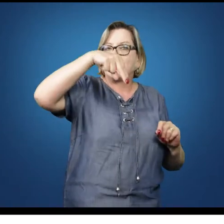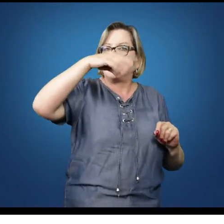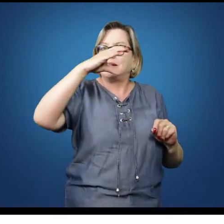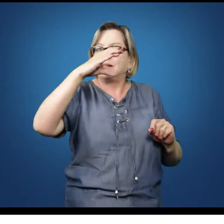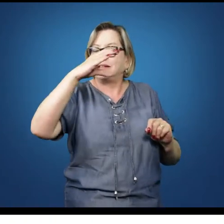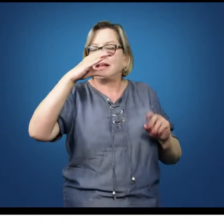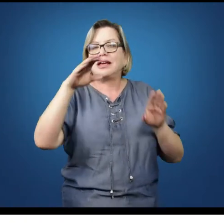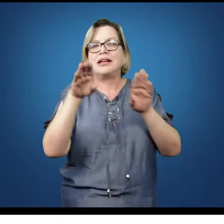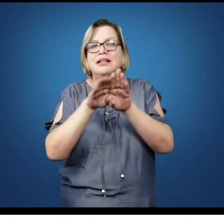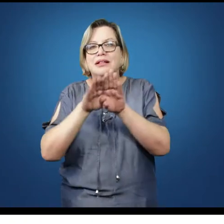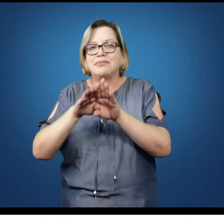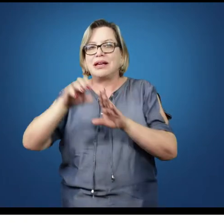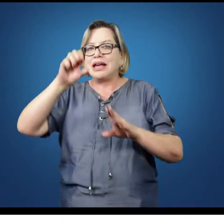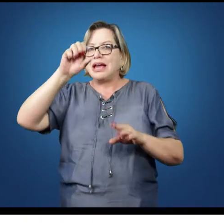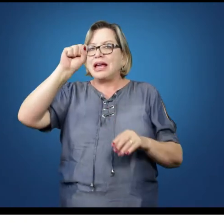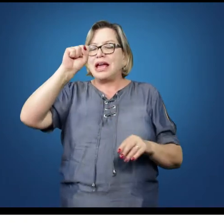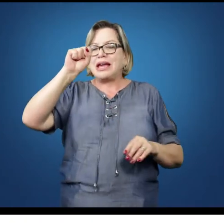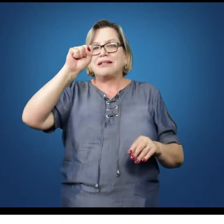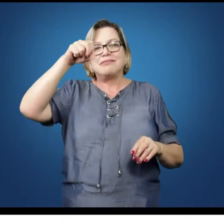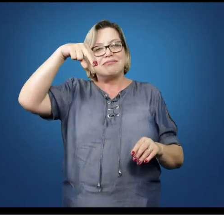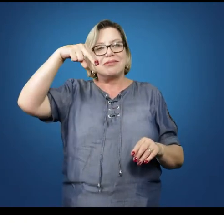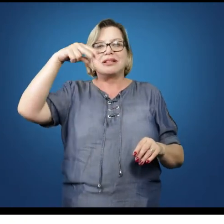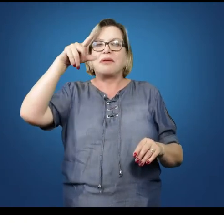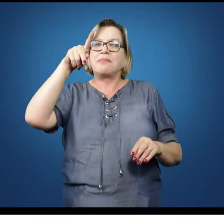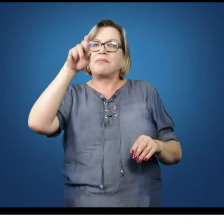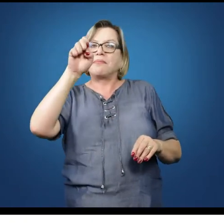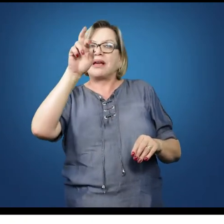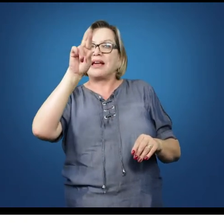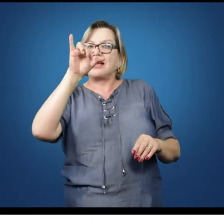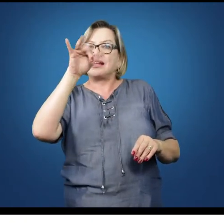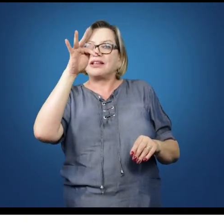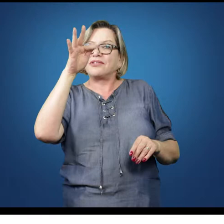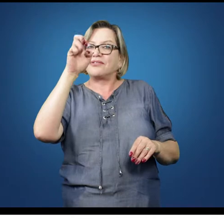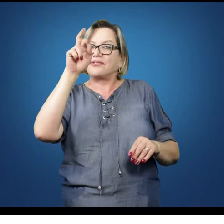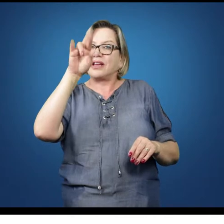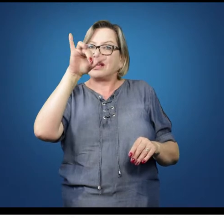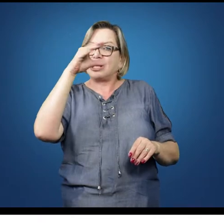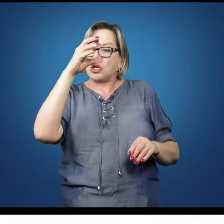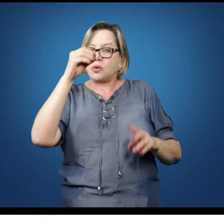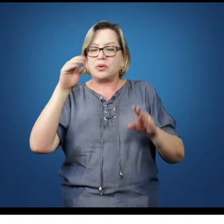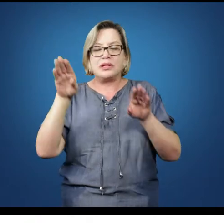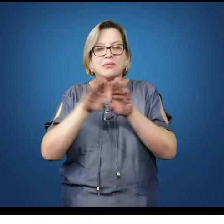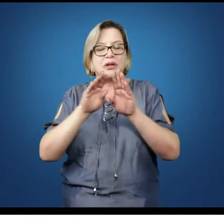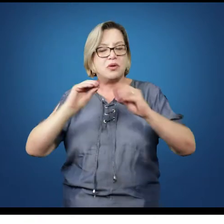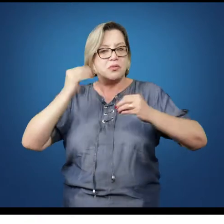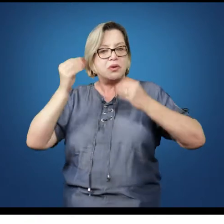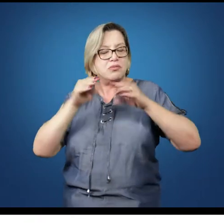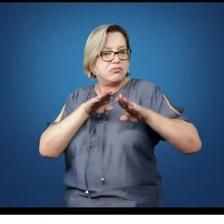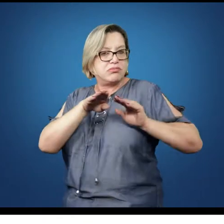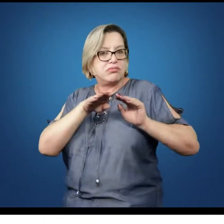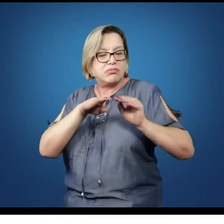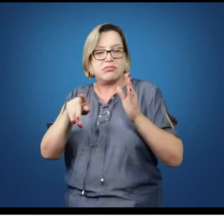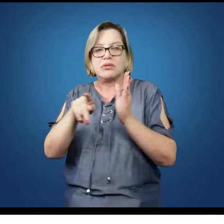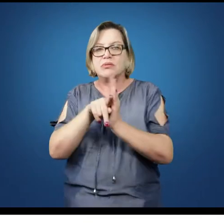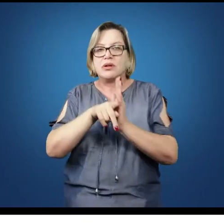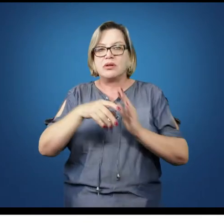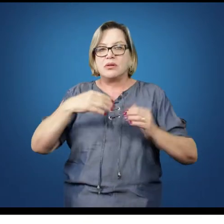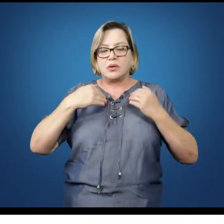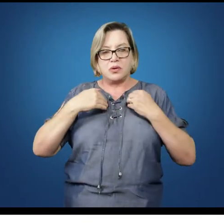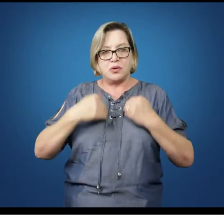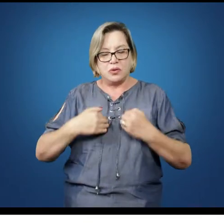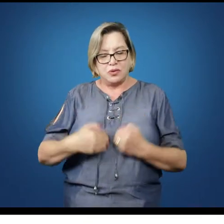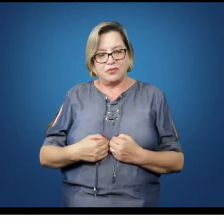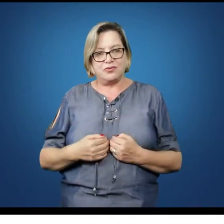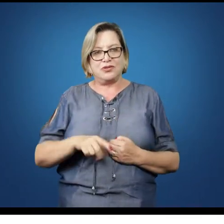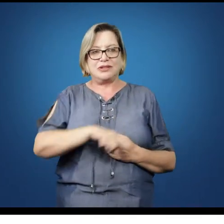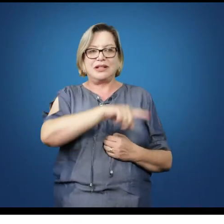periférico, a integração sensório-motora e a resposta motora ao organismo. Pense no seguinte